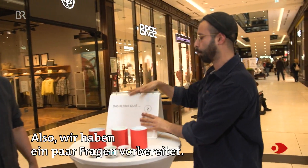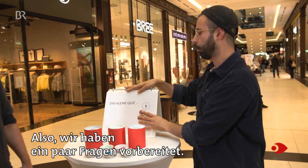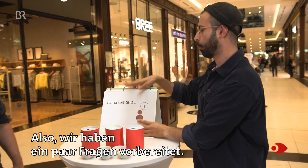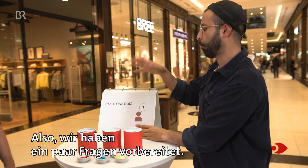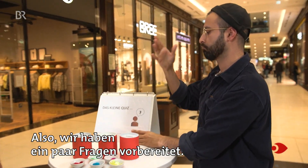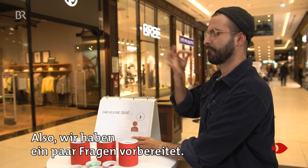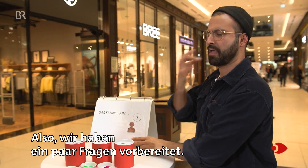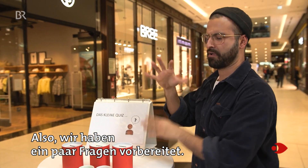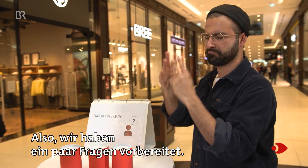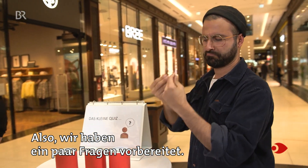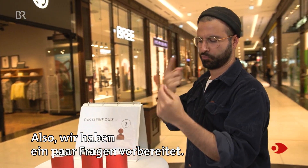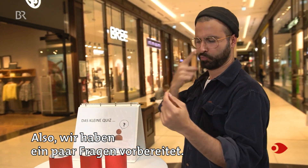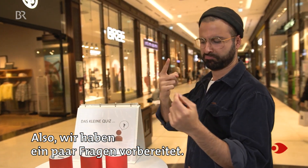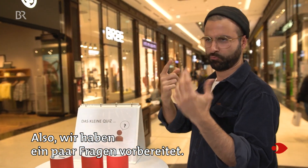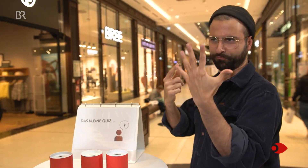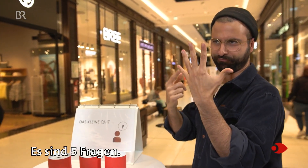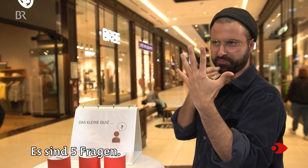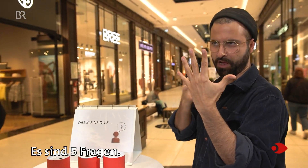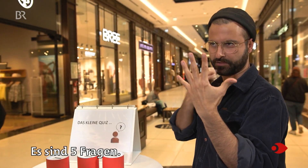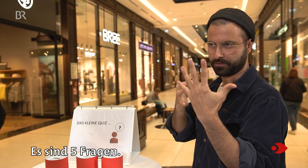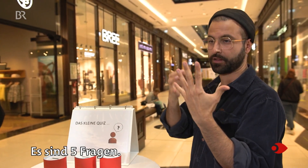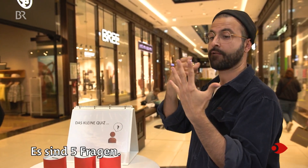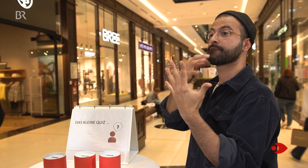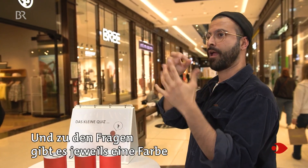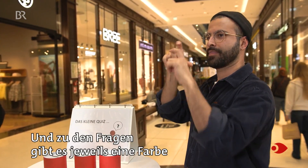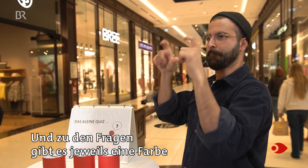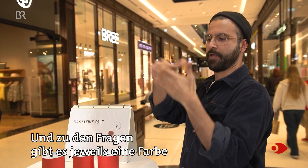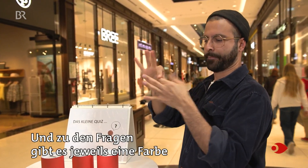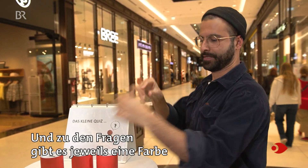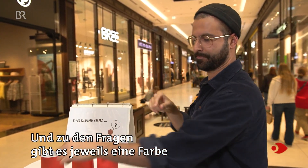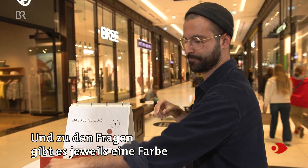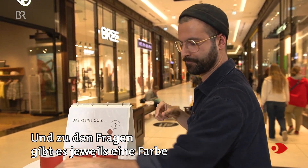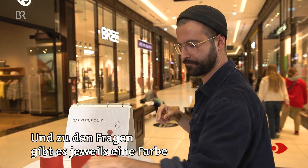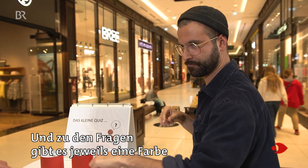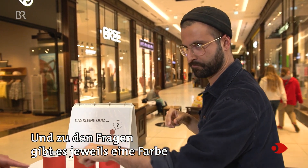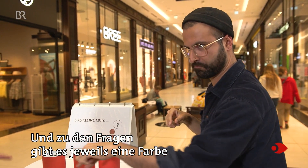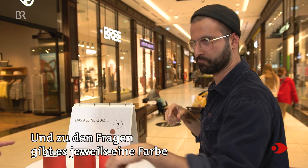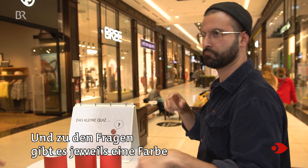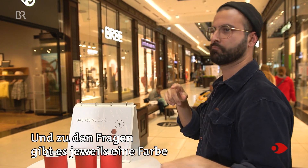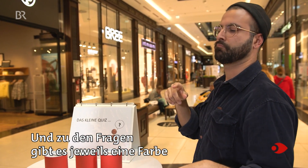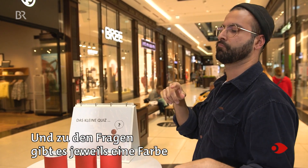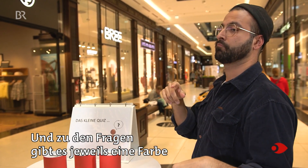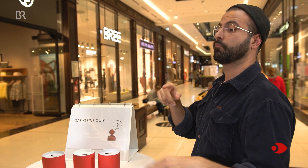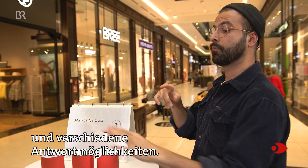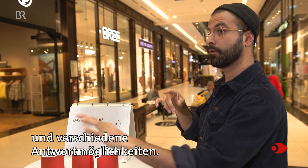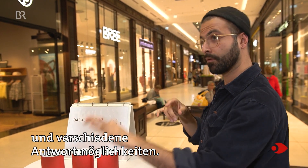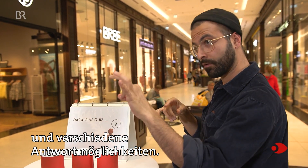Also wir haben ein paar Fragen vorbereitet. Das sind 5 Fragen. Und zu den Fragen gibt es jeweils eine Farbe und